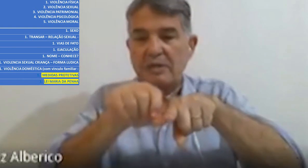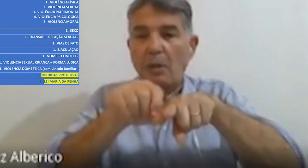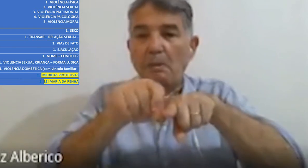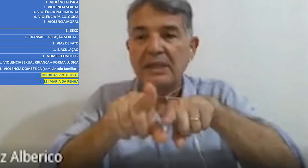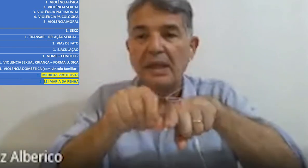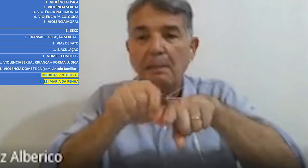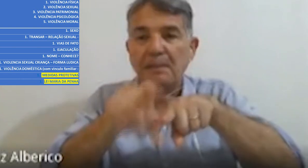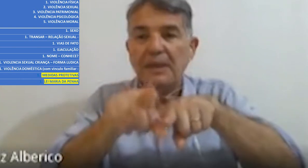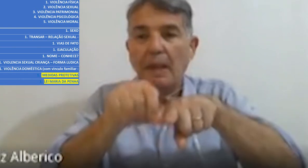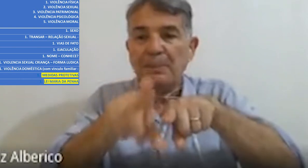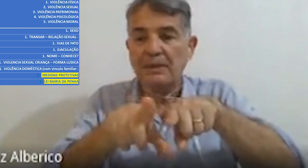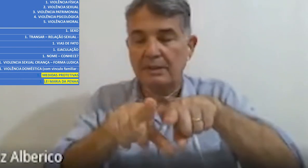Então,